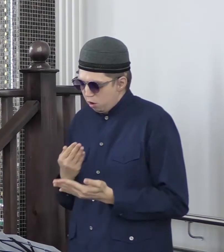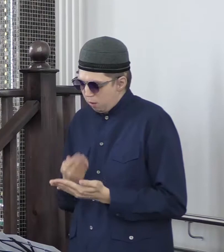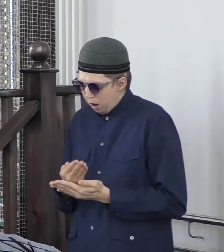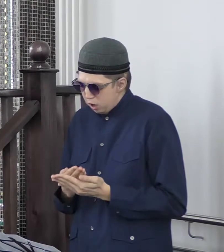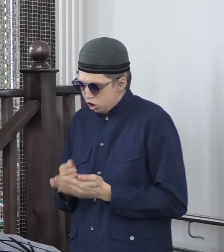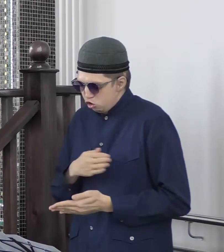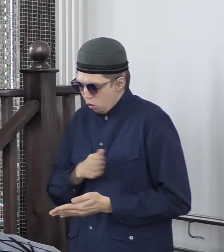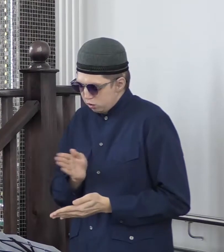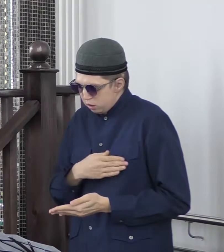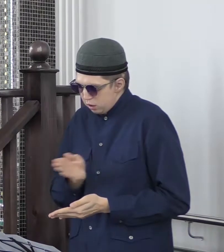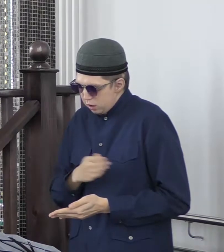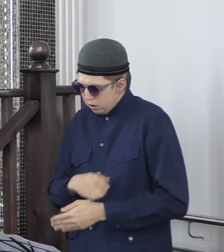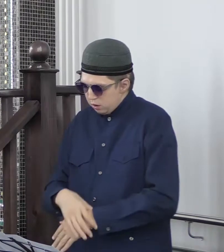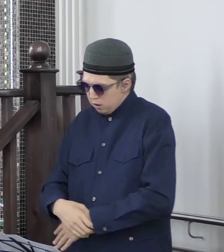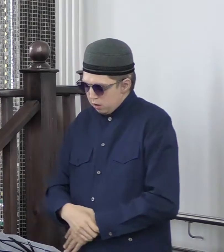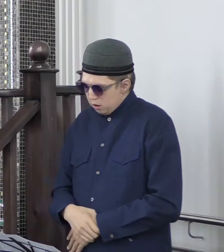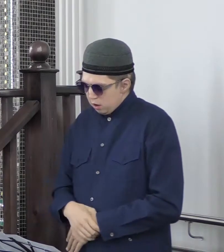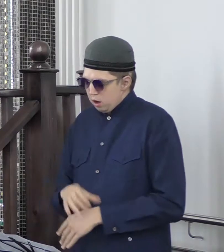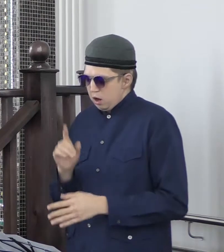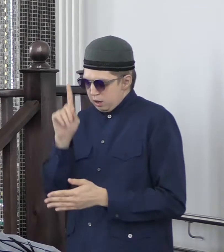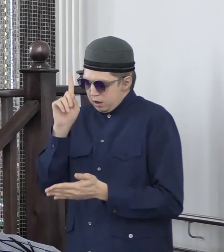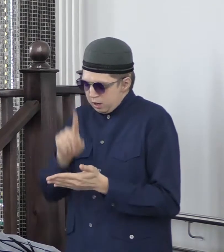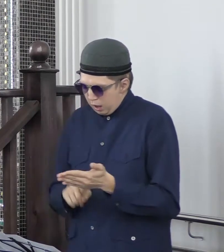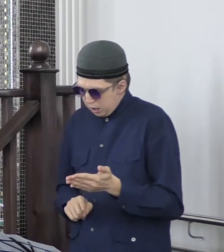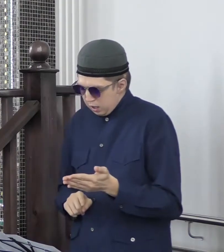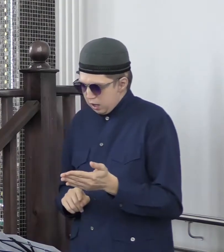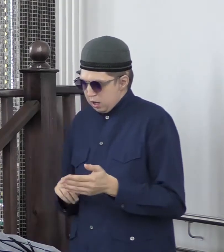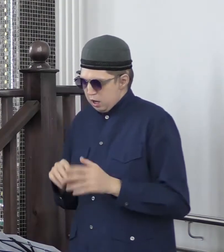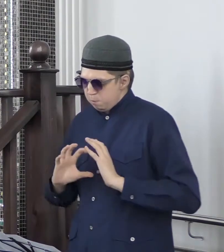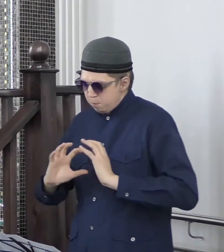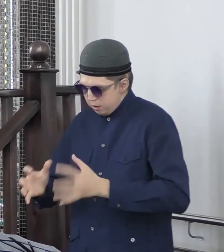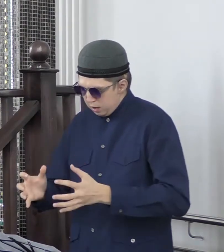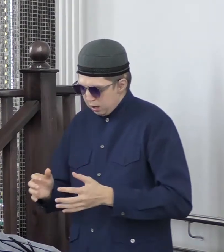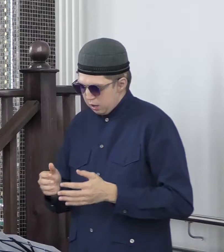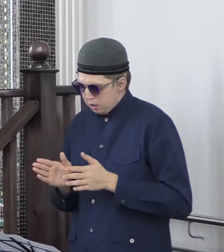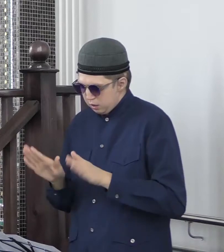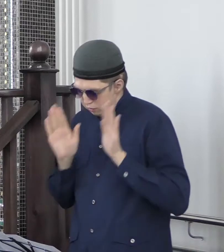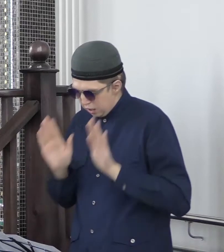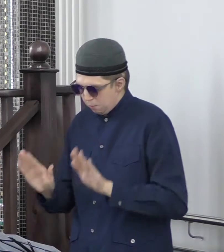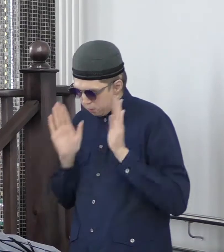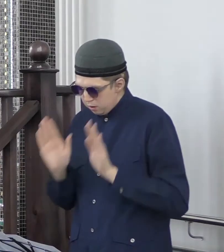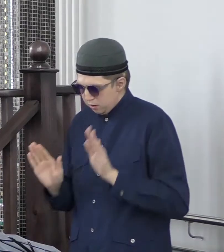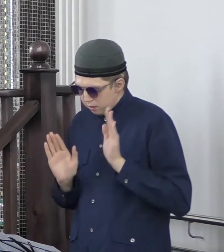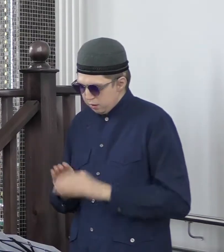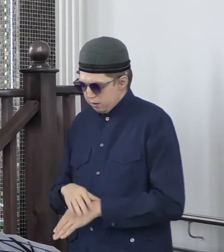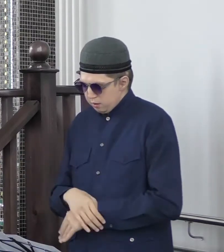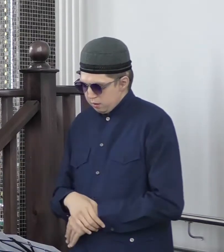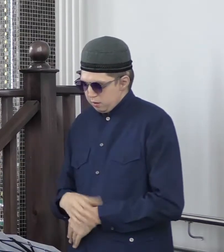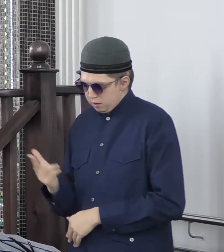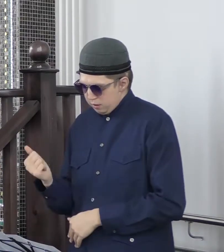на конференциях. Религия, ислам, религия, мира и добра, ислам за дружбу, ислам, ислам, ислам,